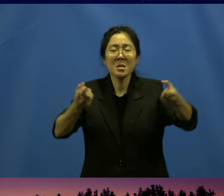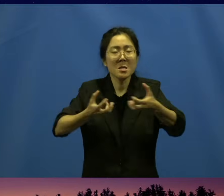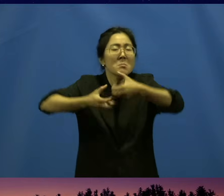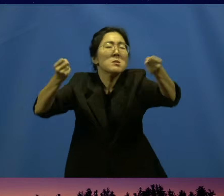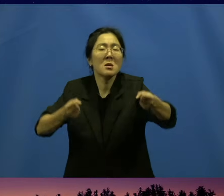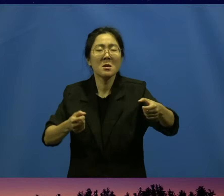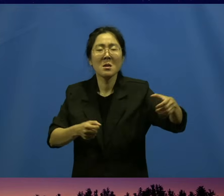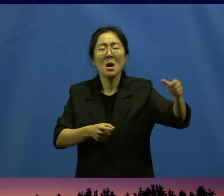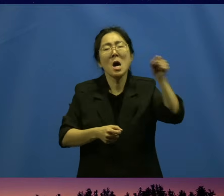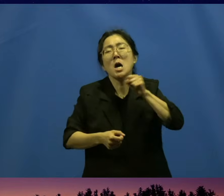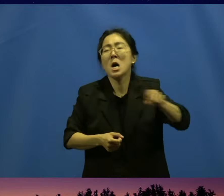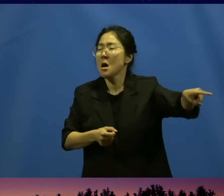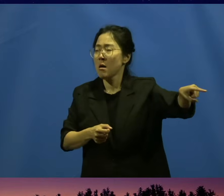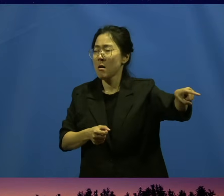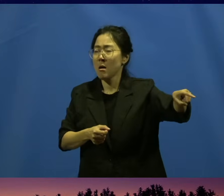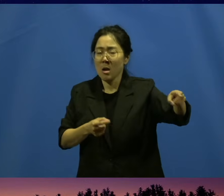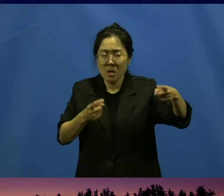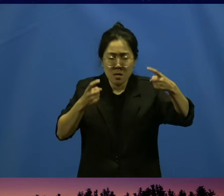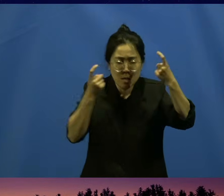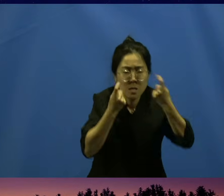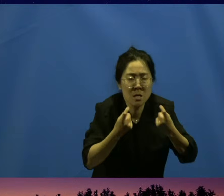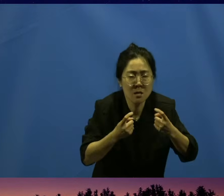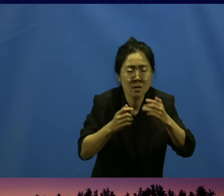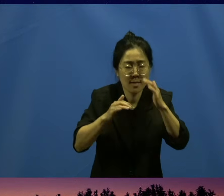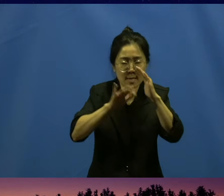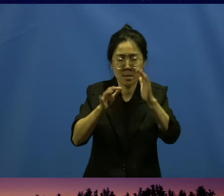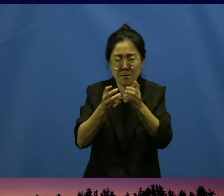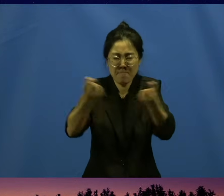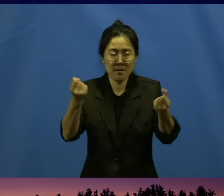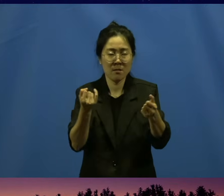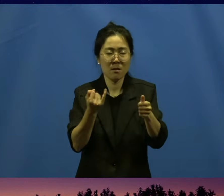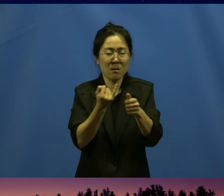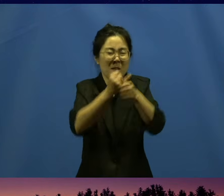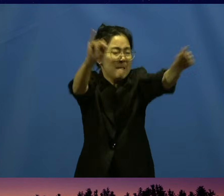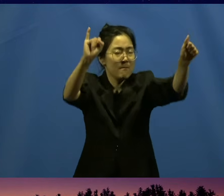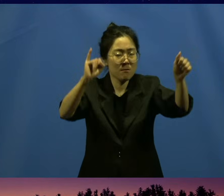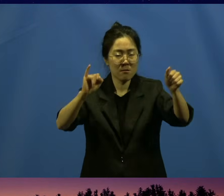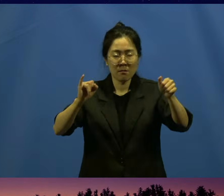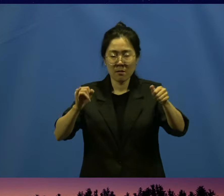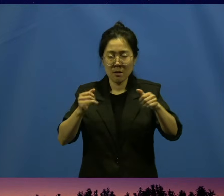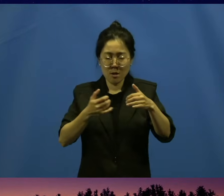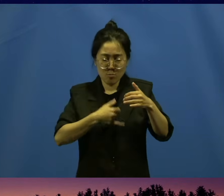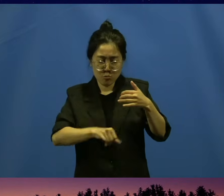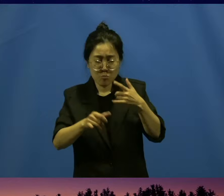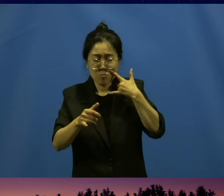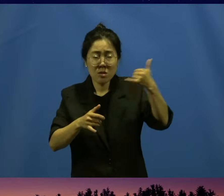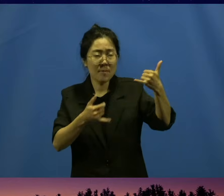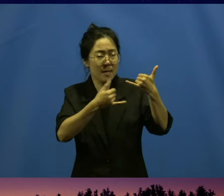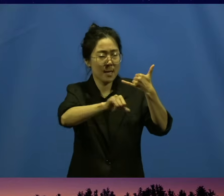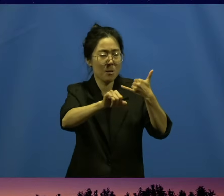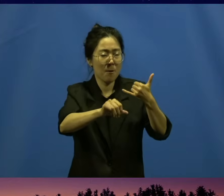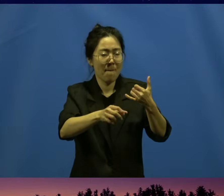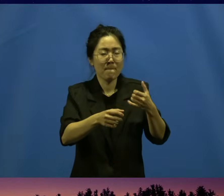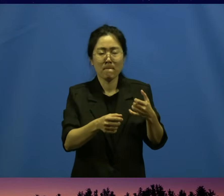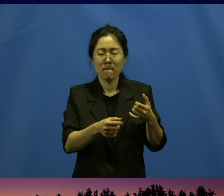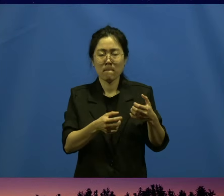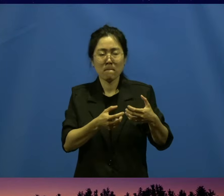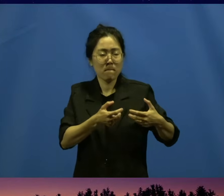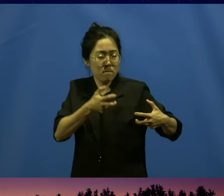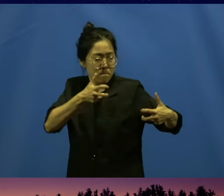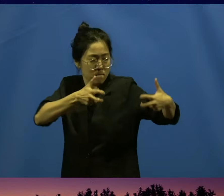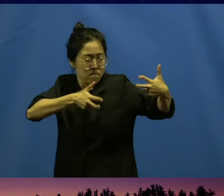갈라놓고 교회를 분열시킵니다. 가정을 나누고 부부관계를 파괴시킵니다. 부모와 자식관계를 흔들어 놓습니다.